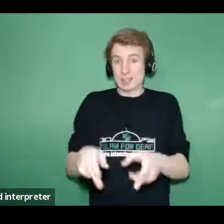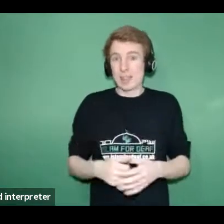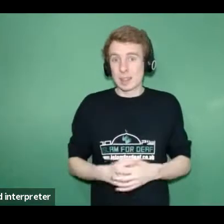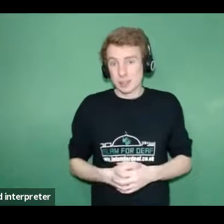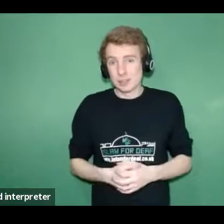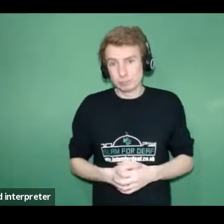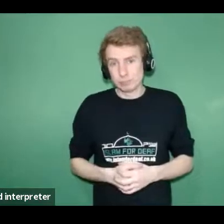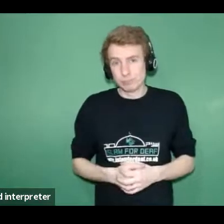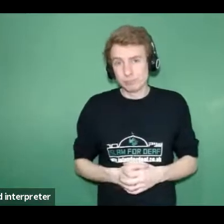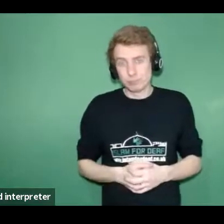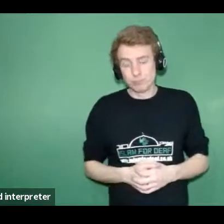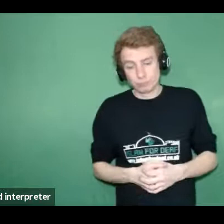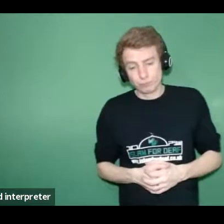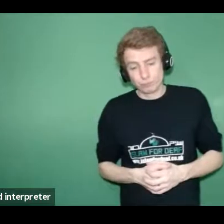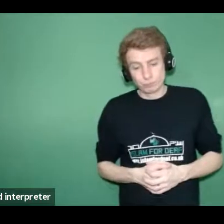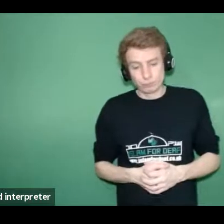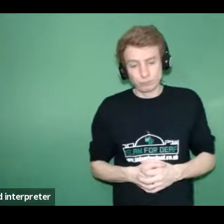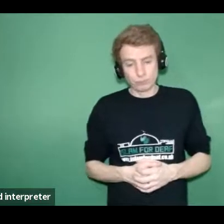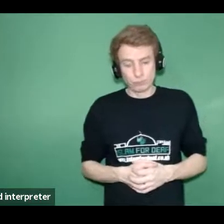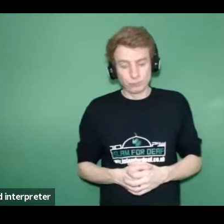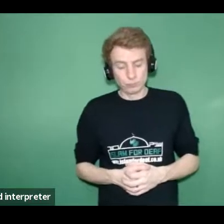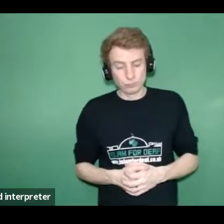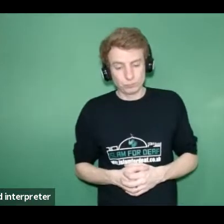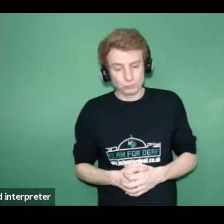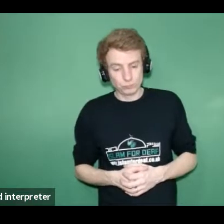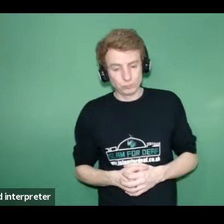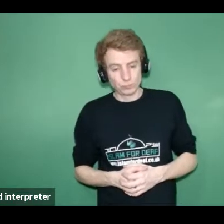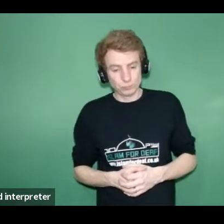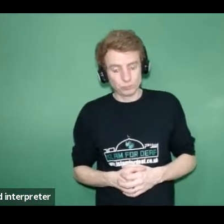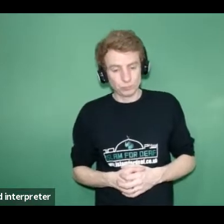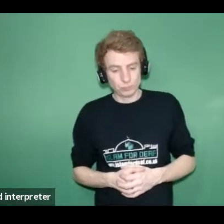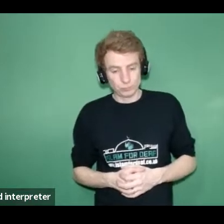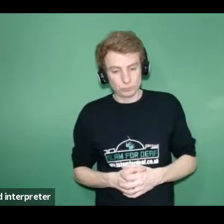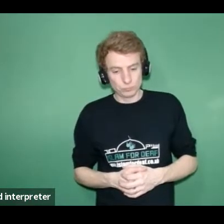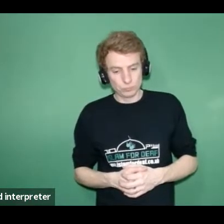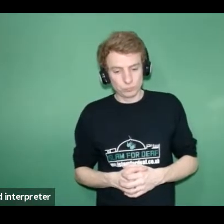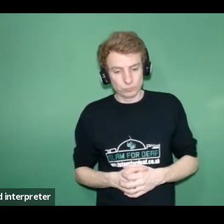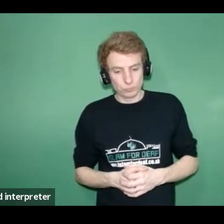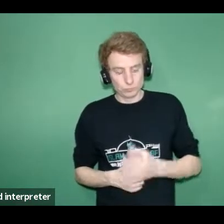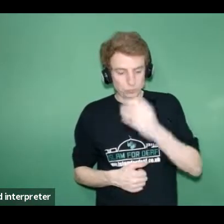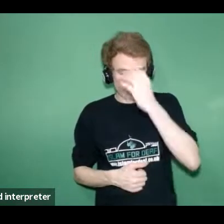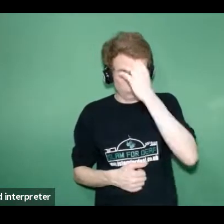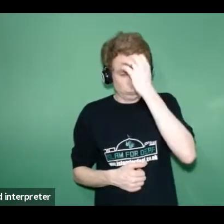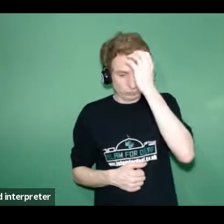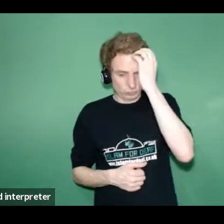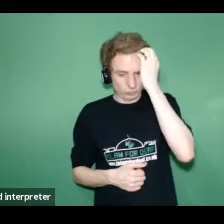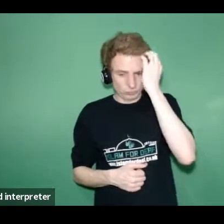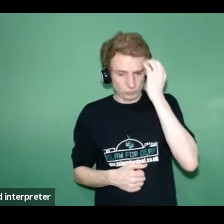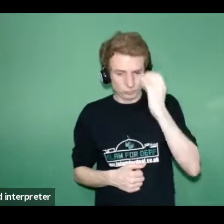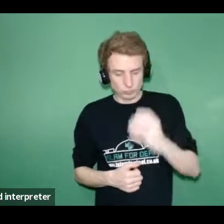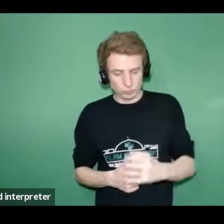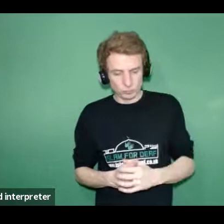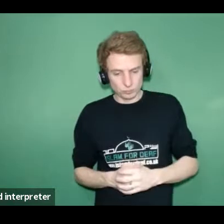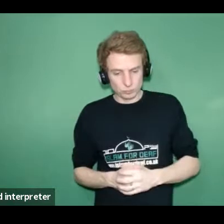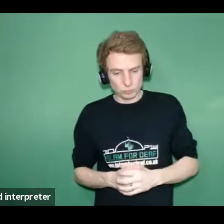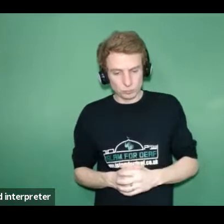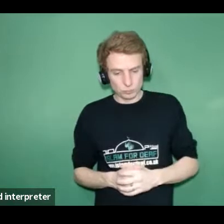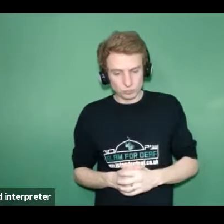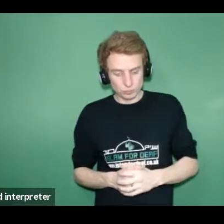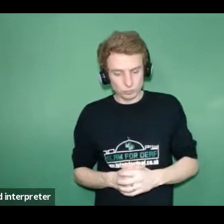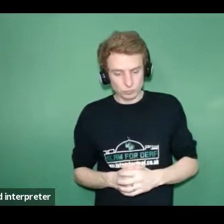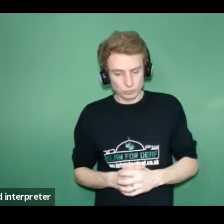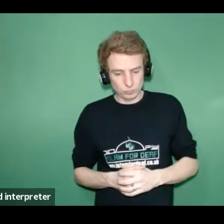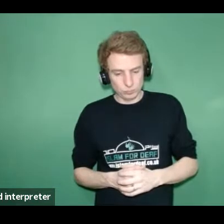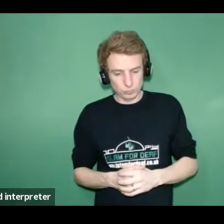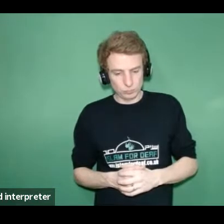نزيد الإيمان في رمضان، كيف ننميه؟ أولا أن لا نجعل رمضان شهرا للتفنن